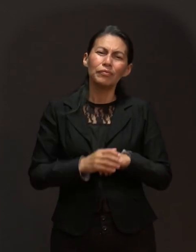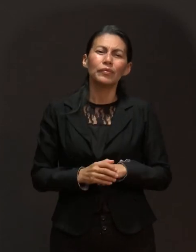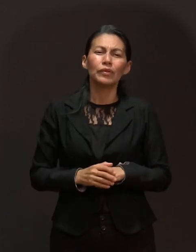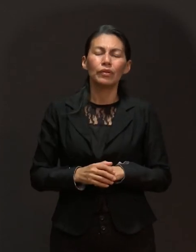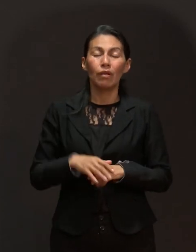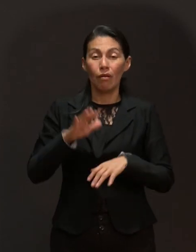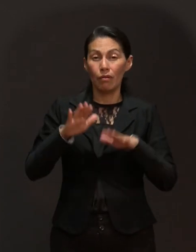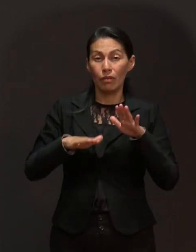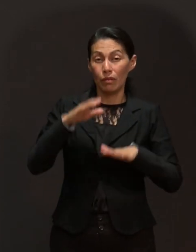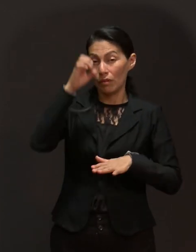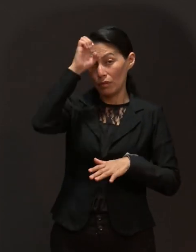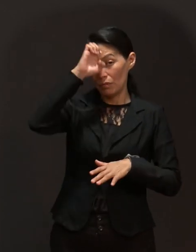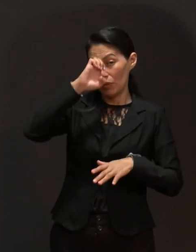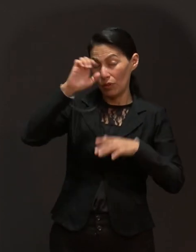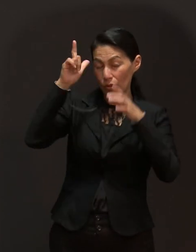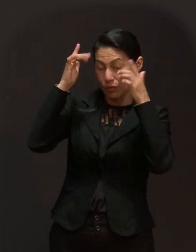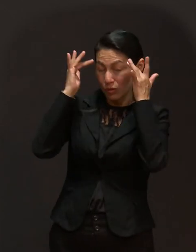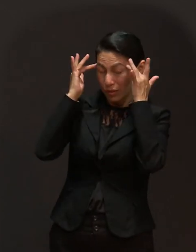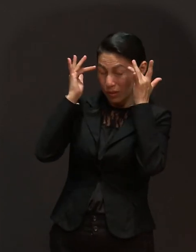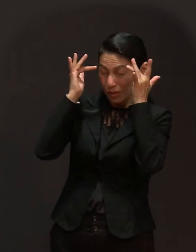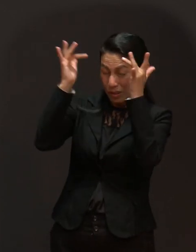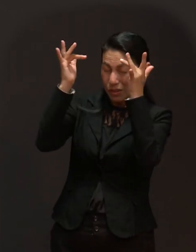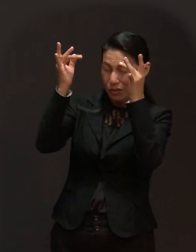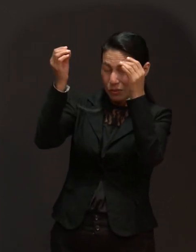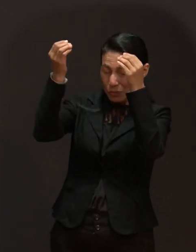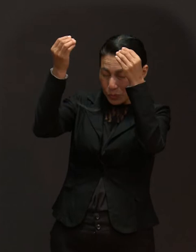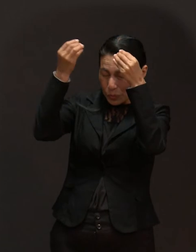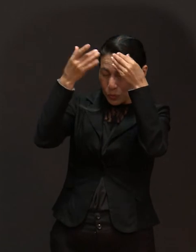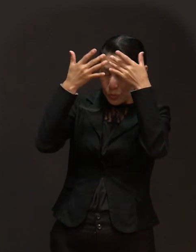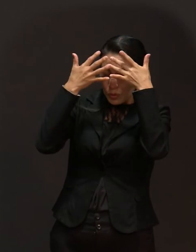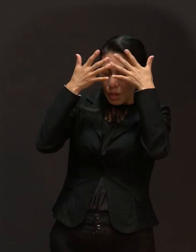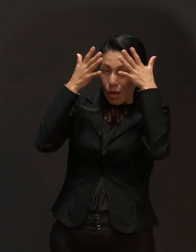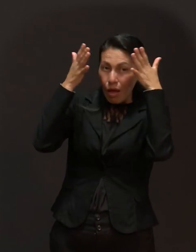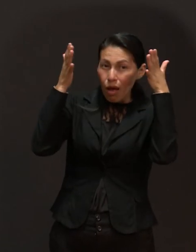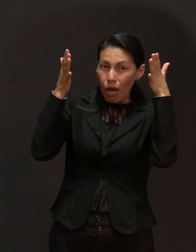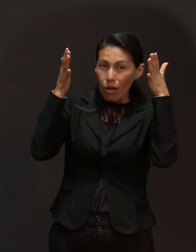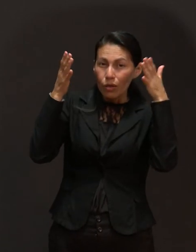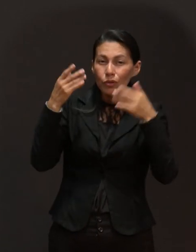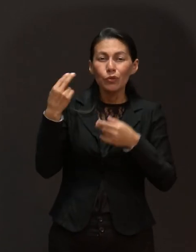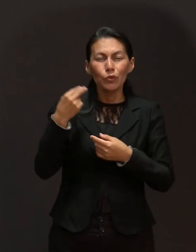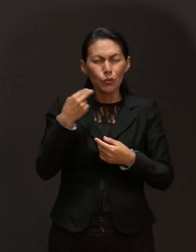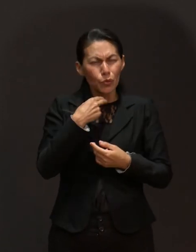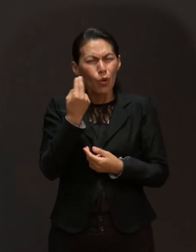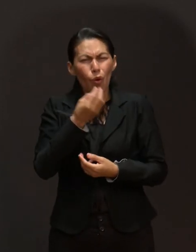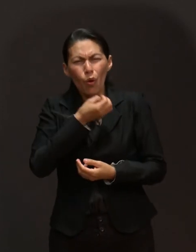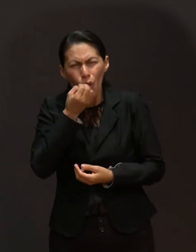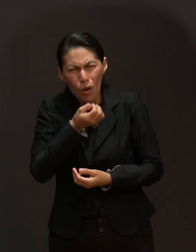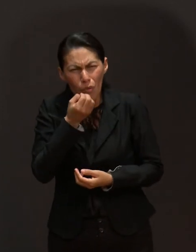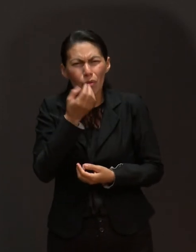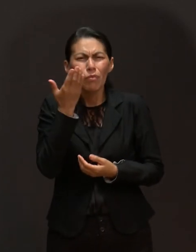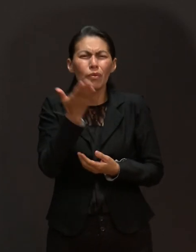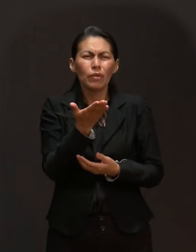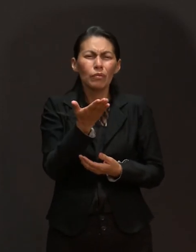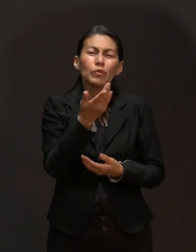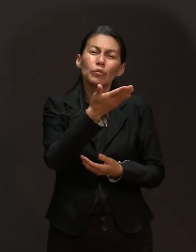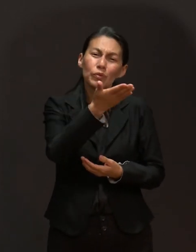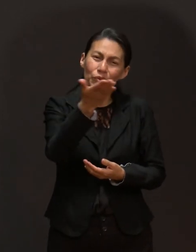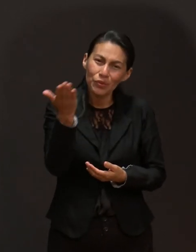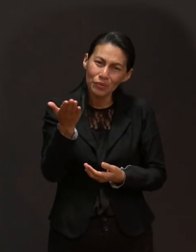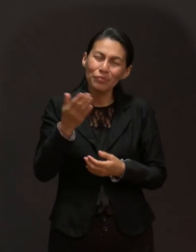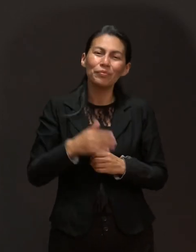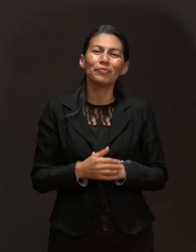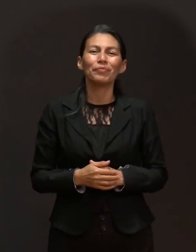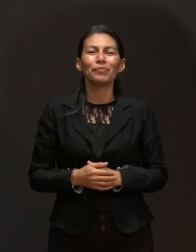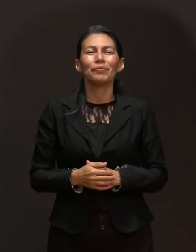revelar el Espíritu Santo algunas cosas que la situación amerita. la situación que ustedes ponen en